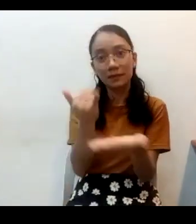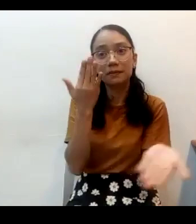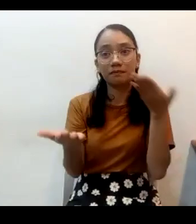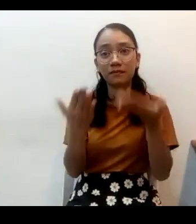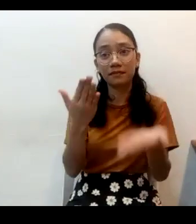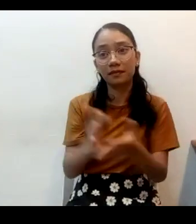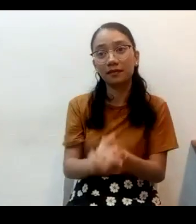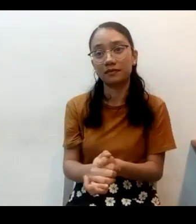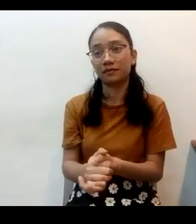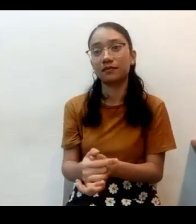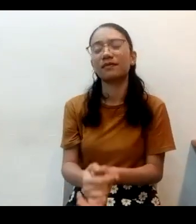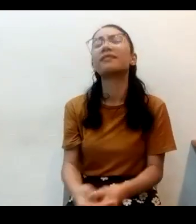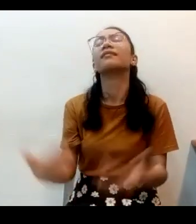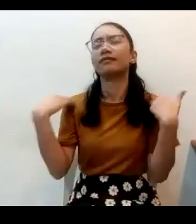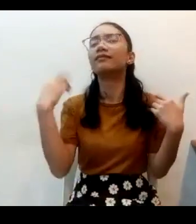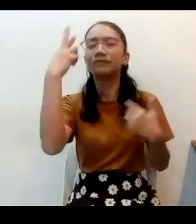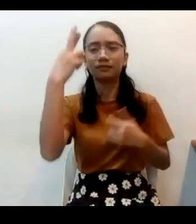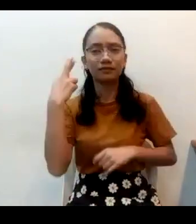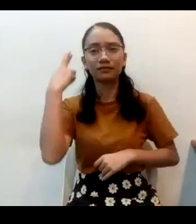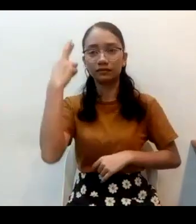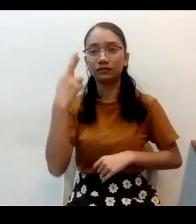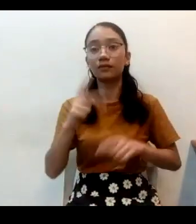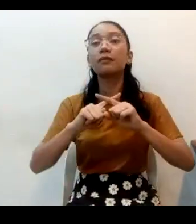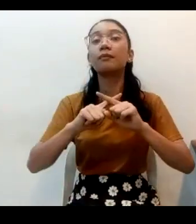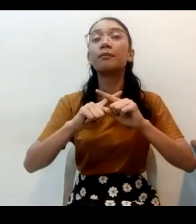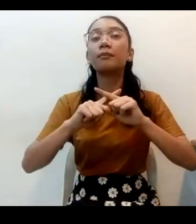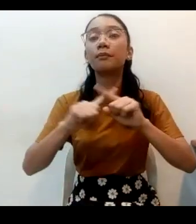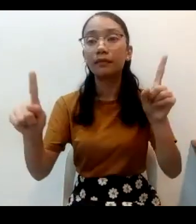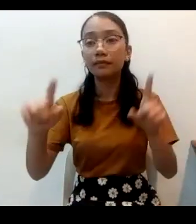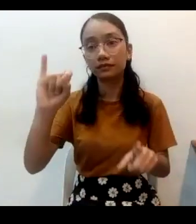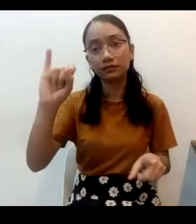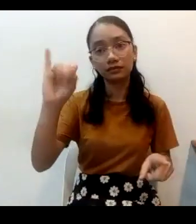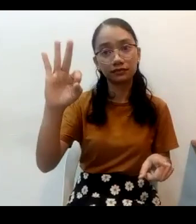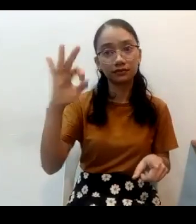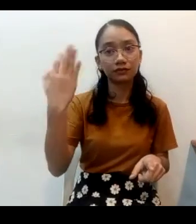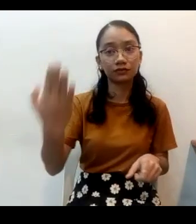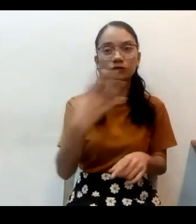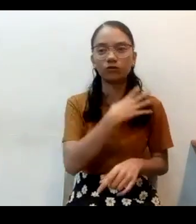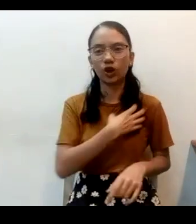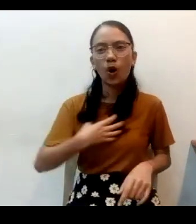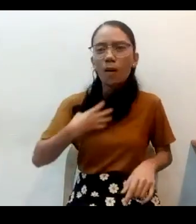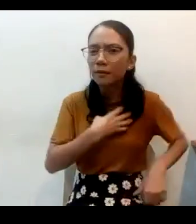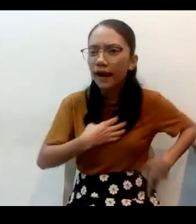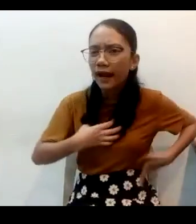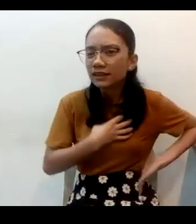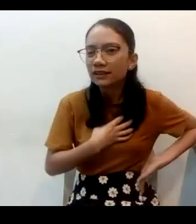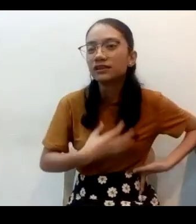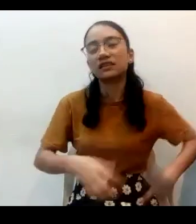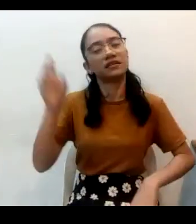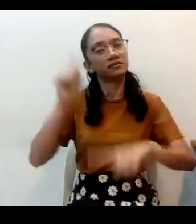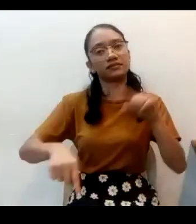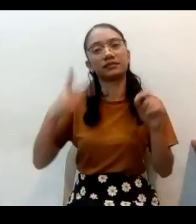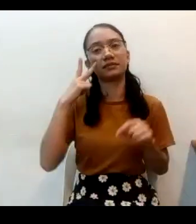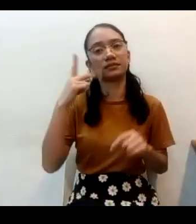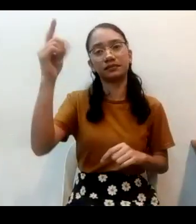we complain, we cannot find God's will. Ngunit kung magreklamo po tayo, hindi po talaga natin makikita yung kalooban ng Diyos. There